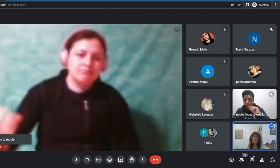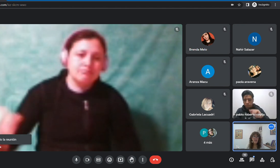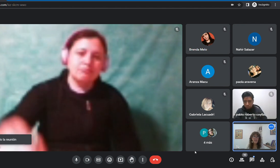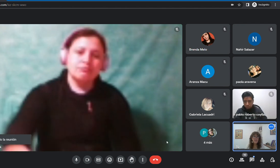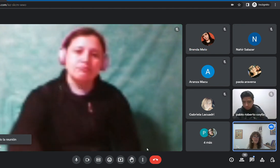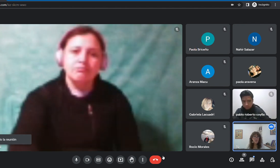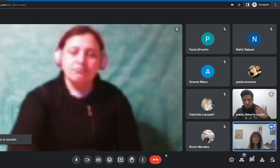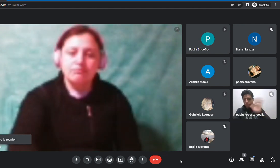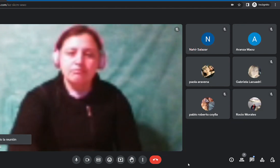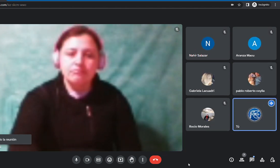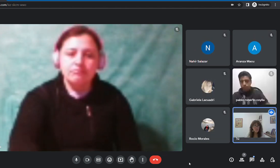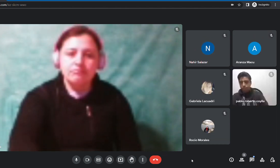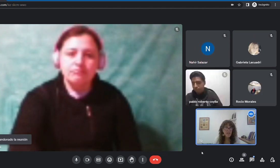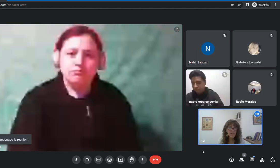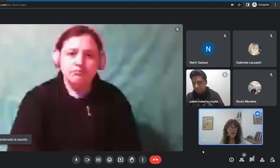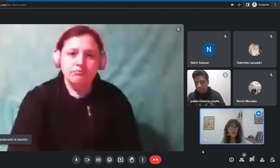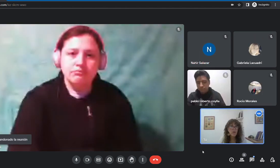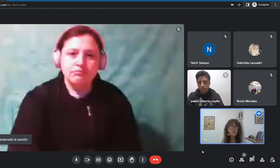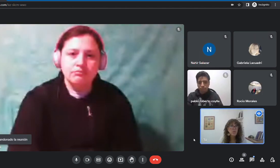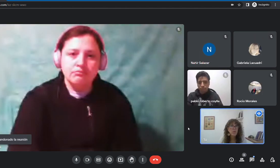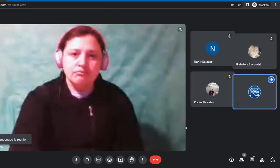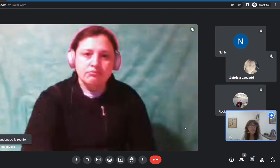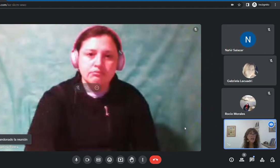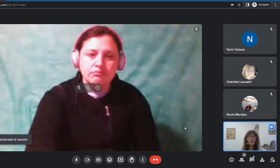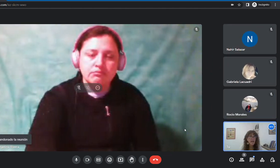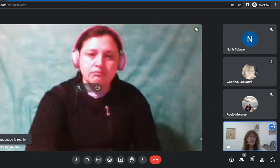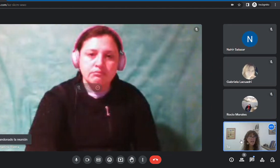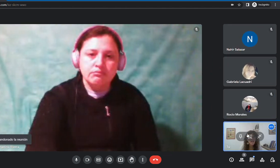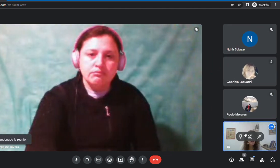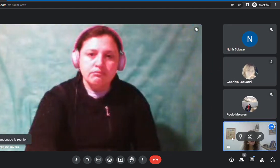¿Alguien entró recién? No sé si tenía alguna consulta.